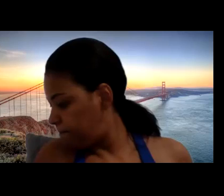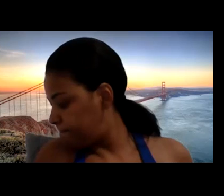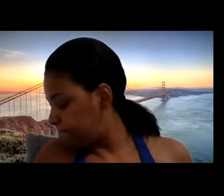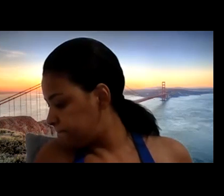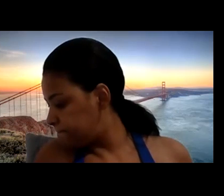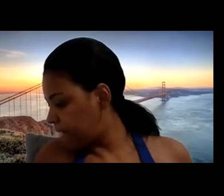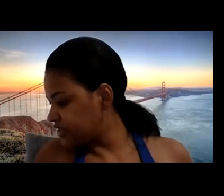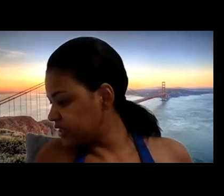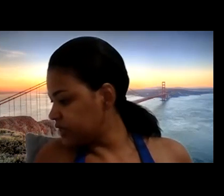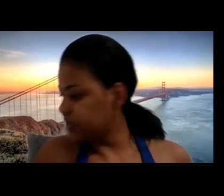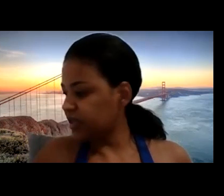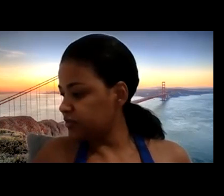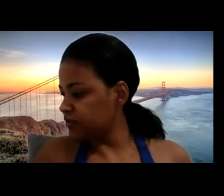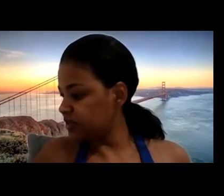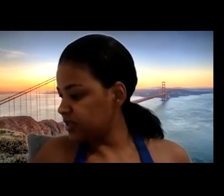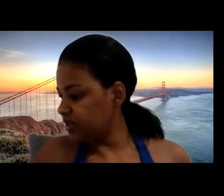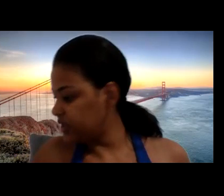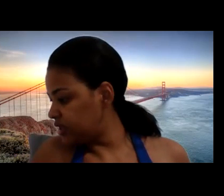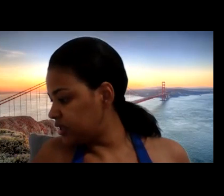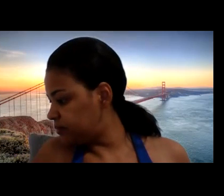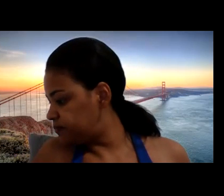a página